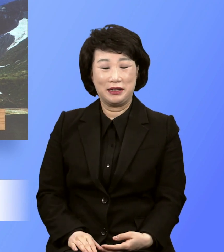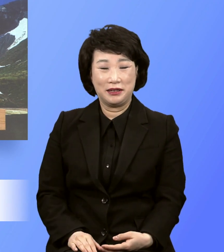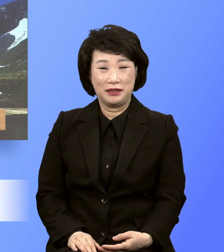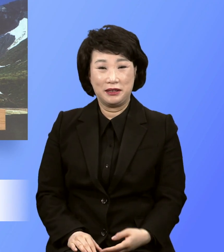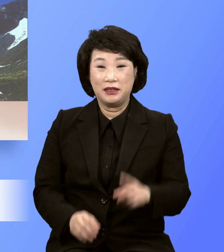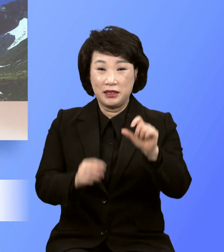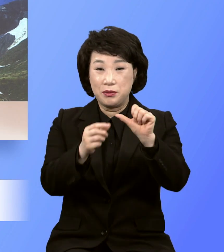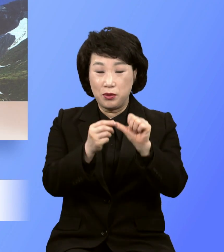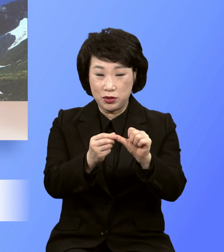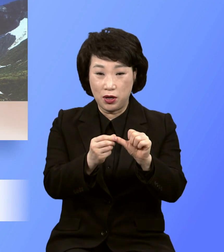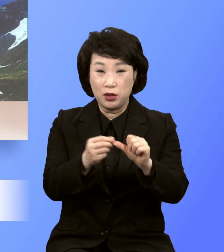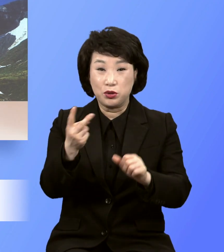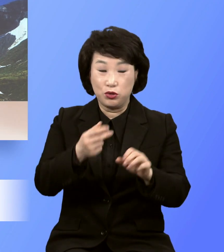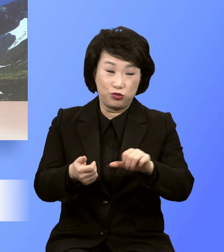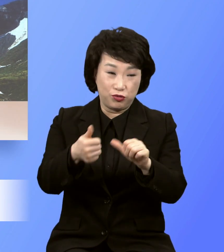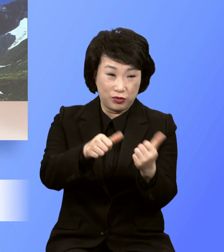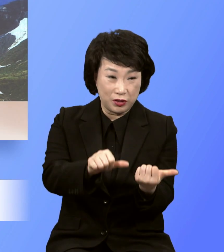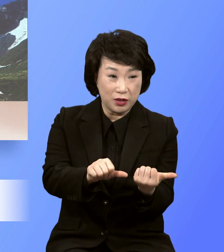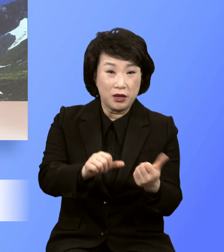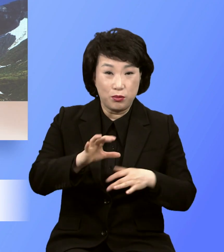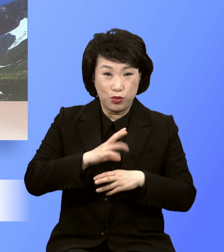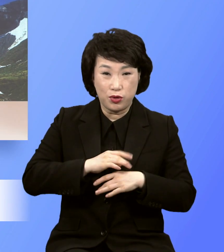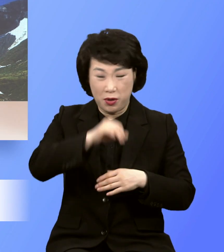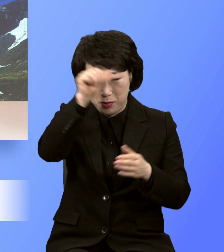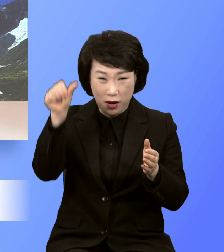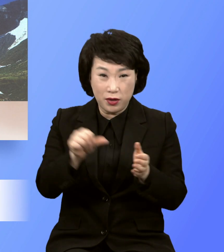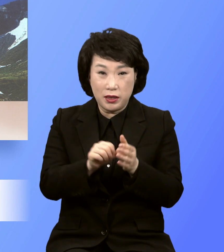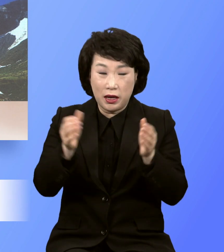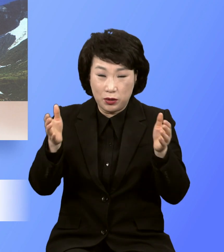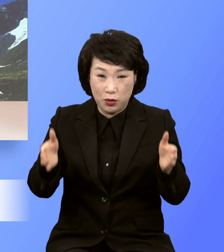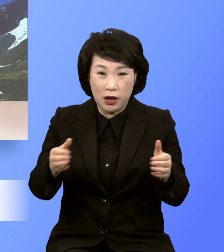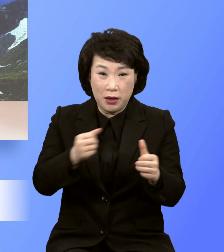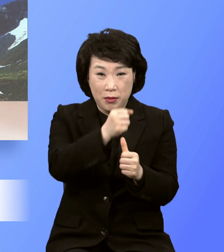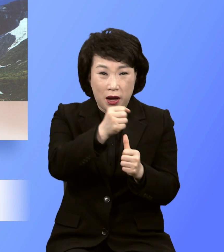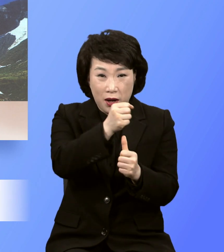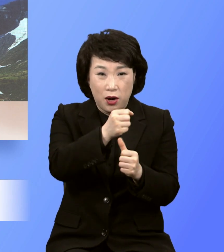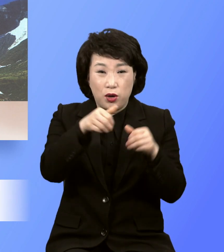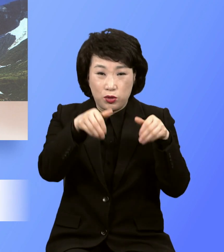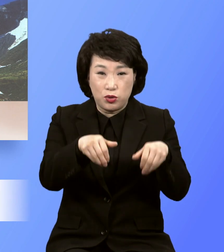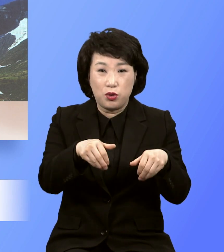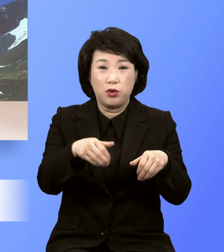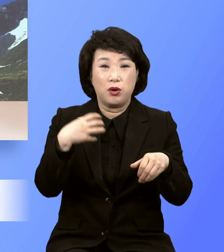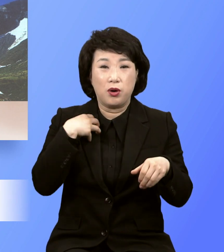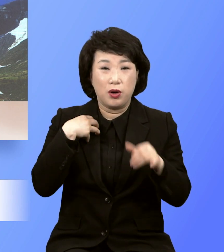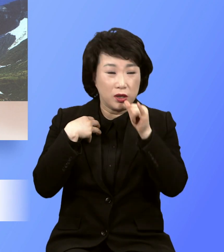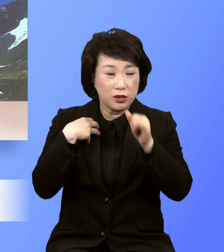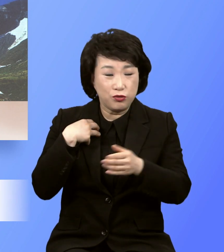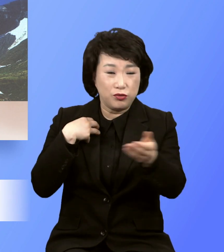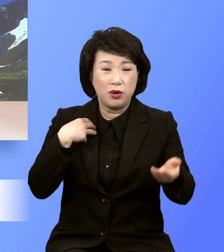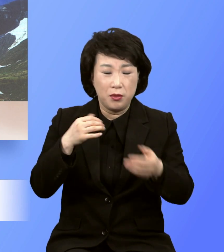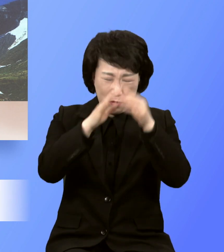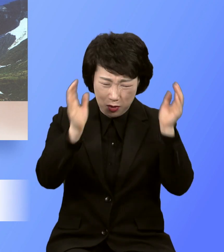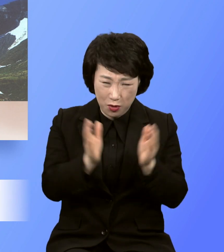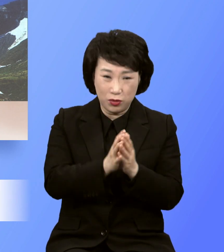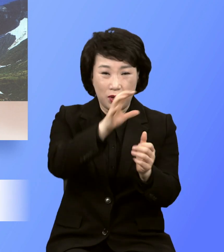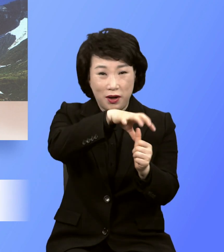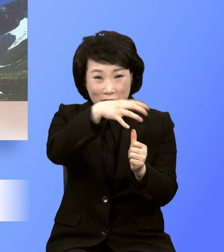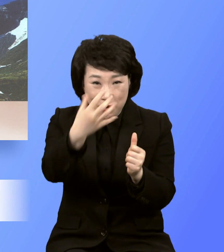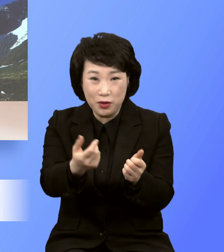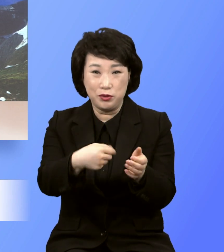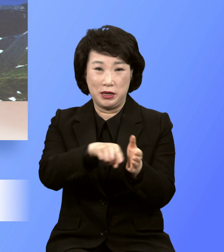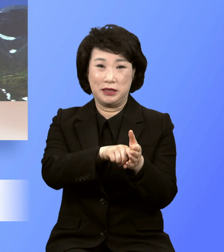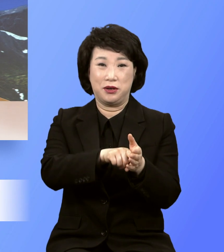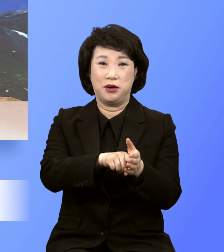15절에 또 죽기를 무서워함으로 일생에 매우 종로로 자는 모든 자를 놓아주려